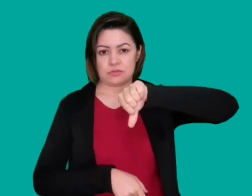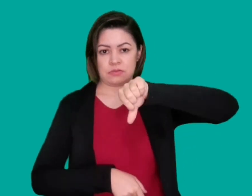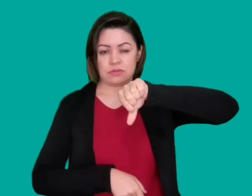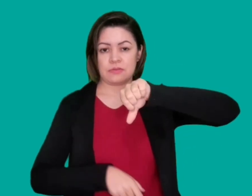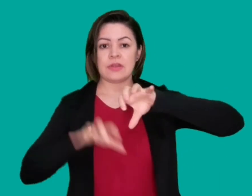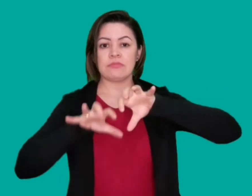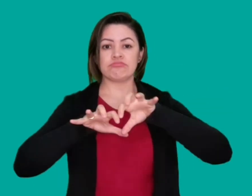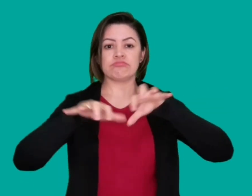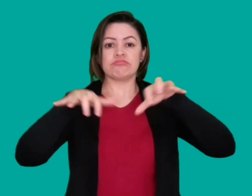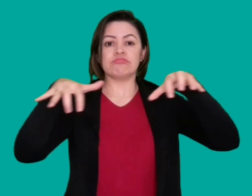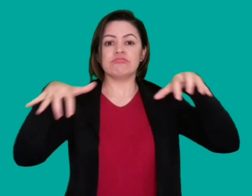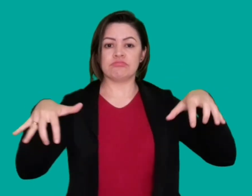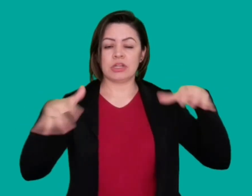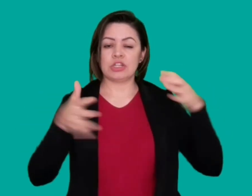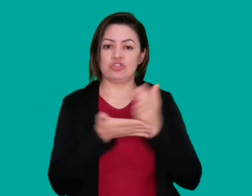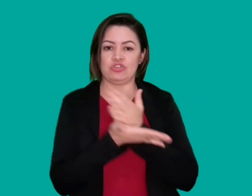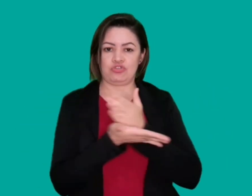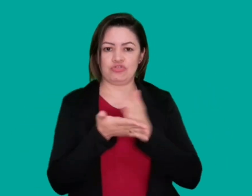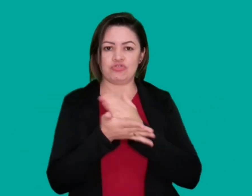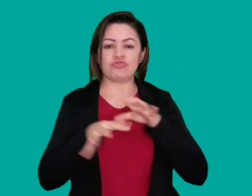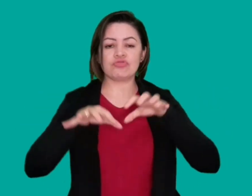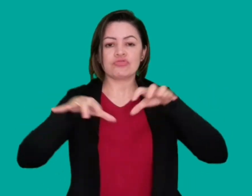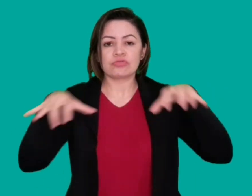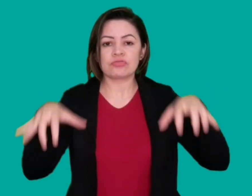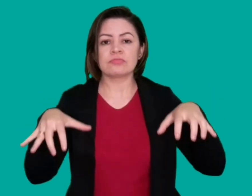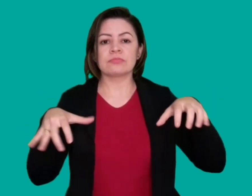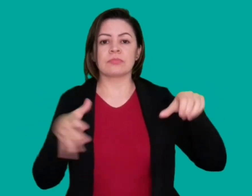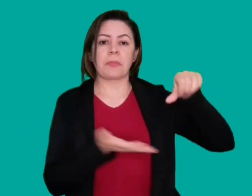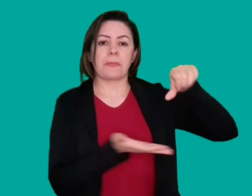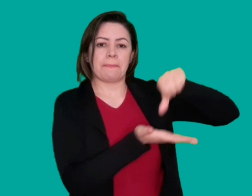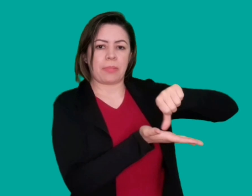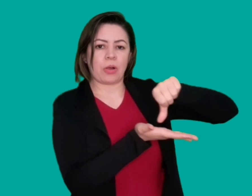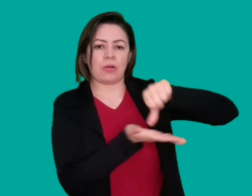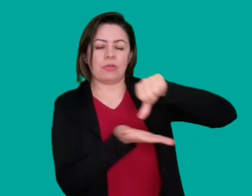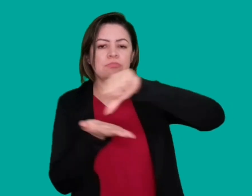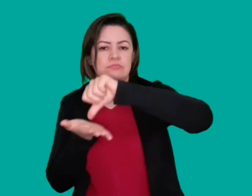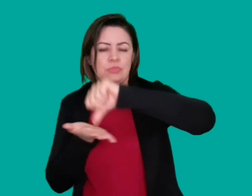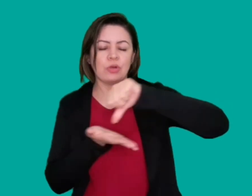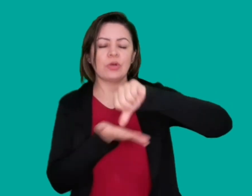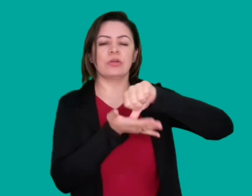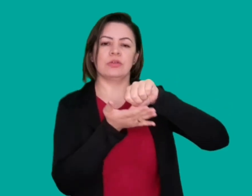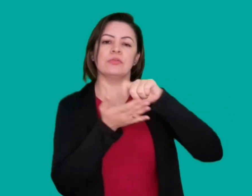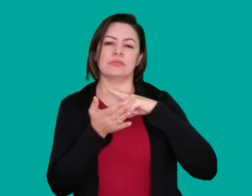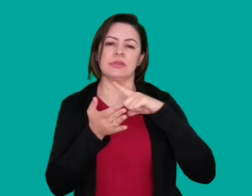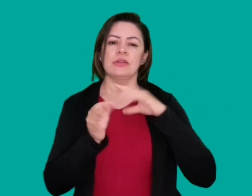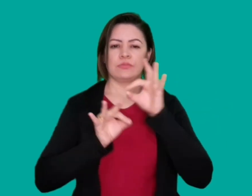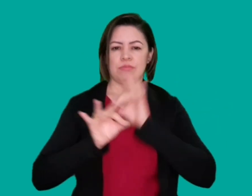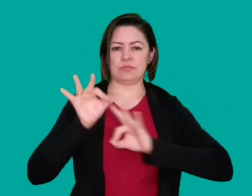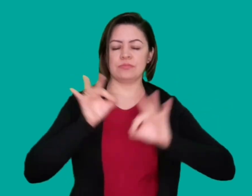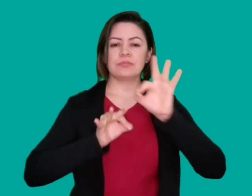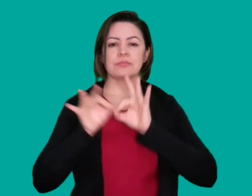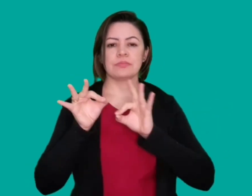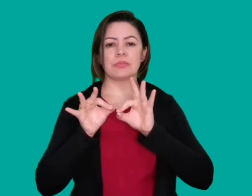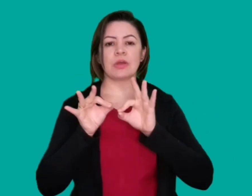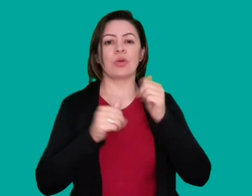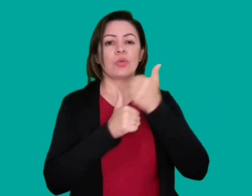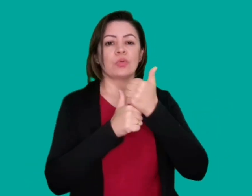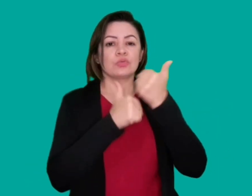acontecerá no dia doze e no dia dezenove serão vocês serão divididos por polos né e os